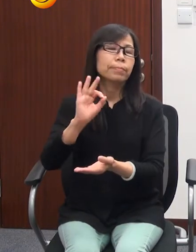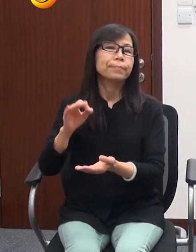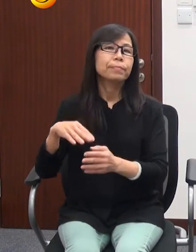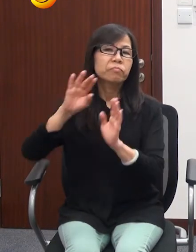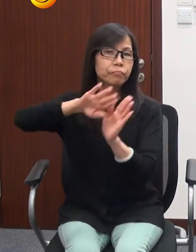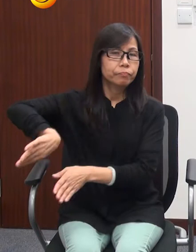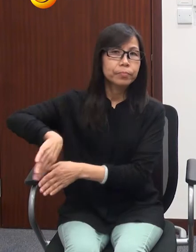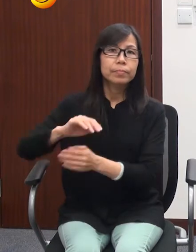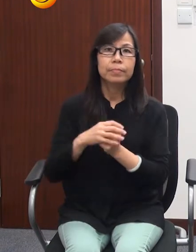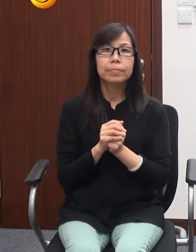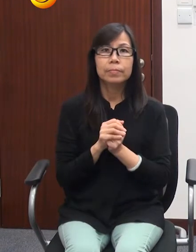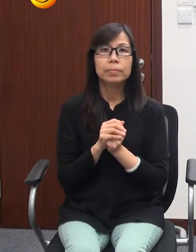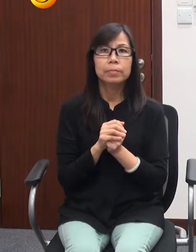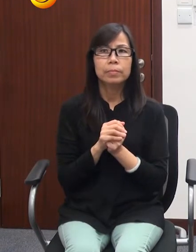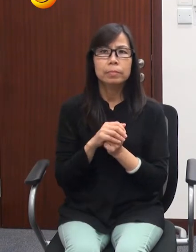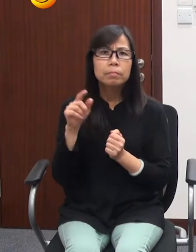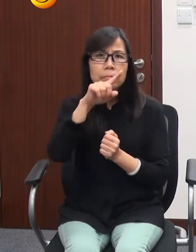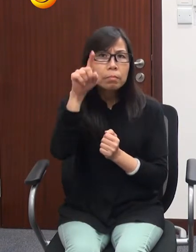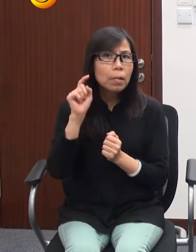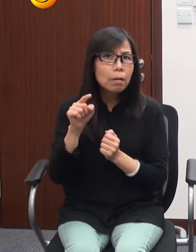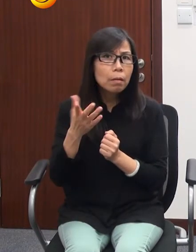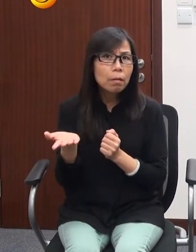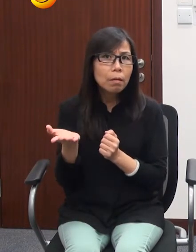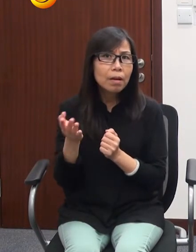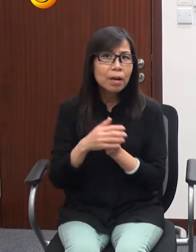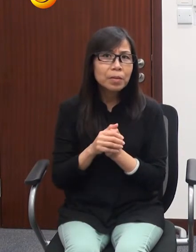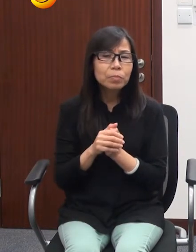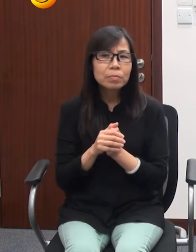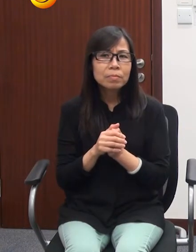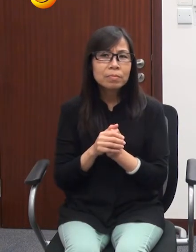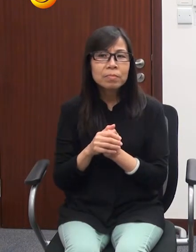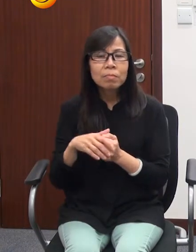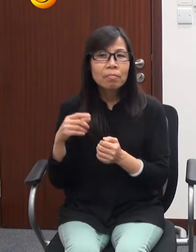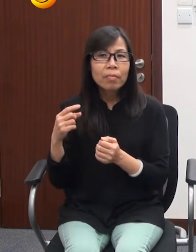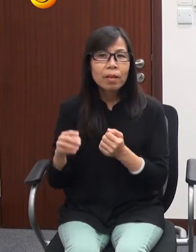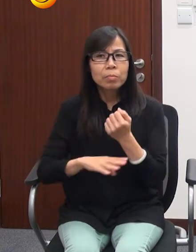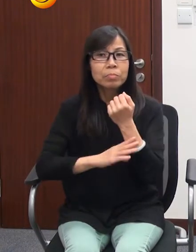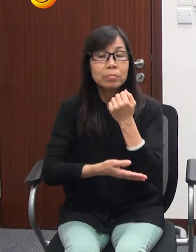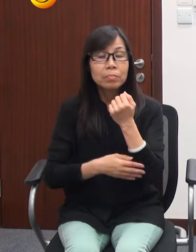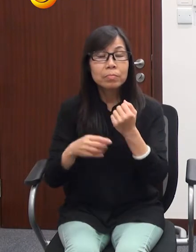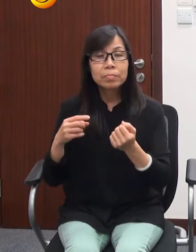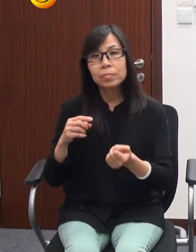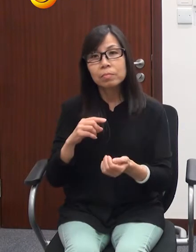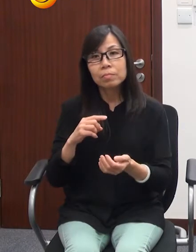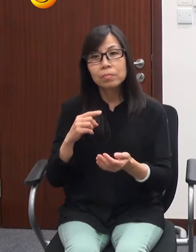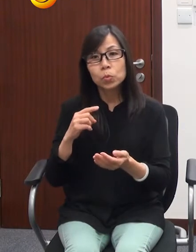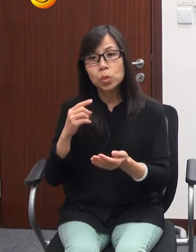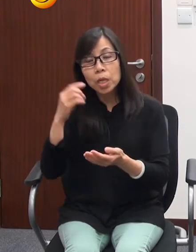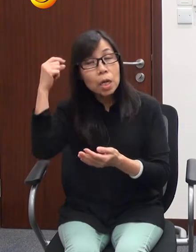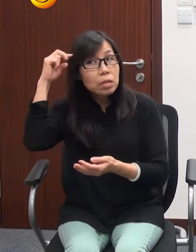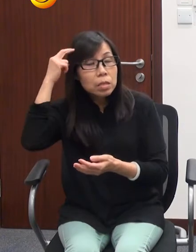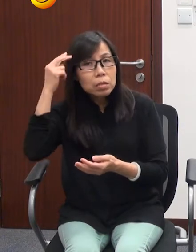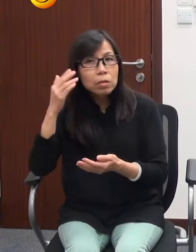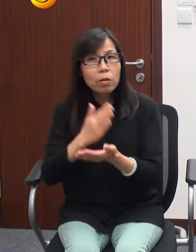的？ 是什麼來的？是不是fucking logic 嚟嘅呢個？ 忽思logic 做即係fucking logic 唔知